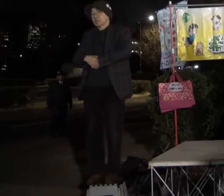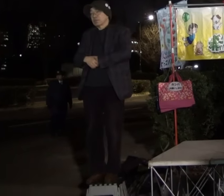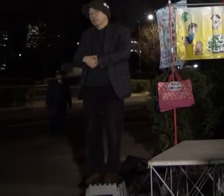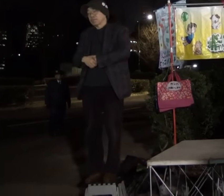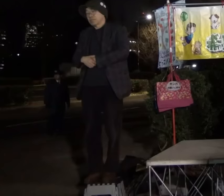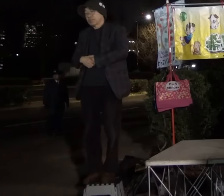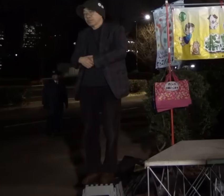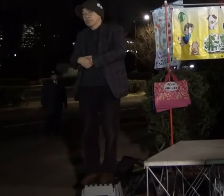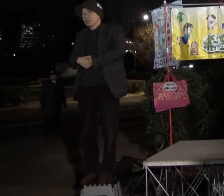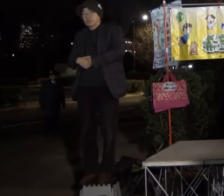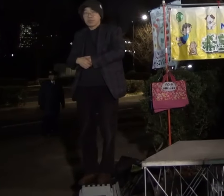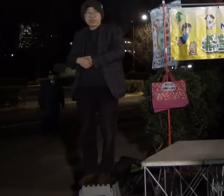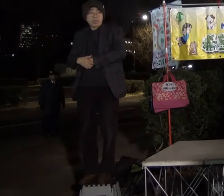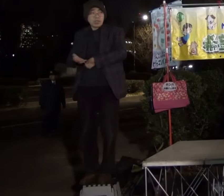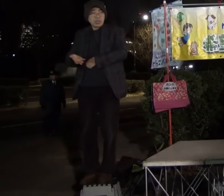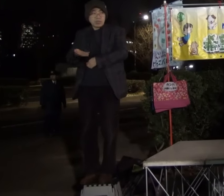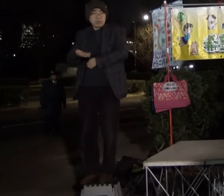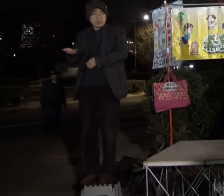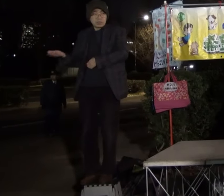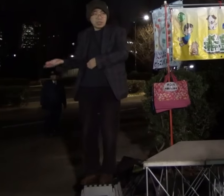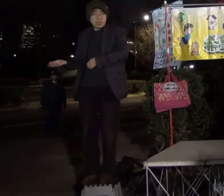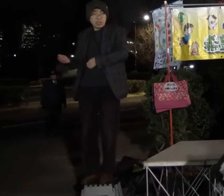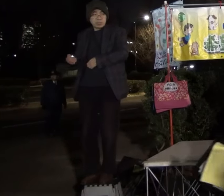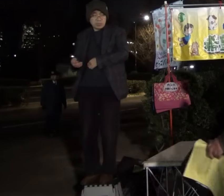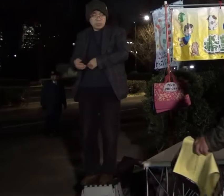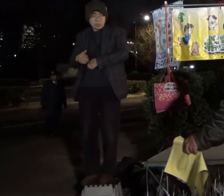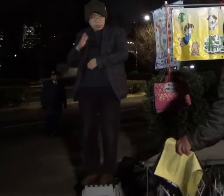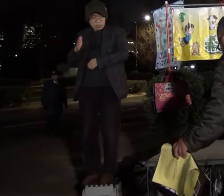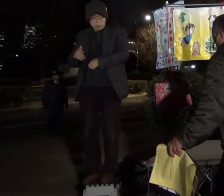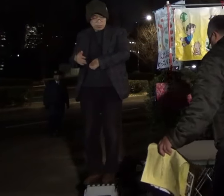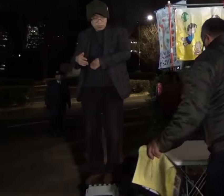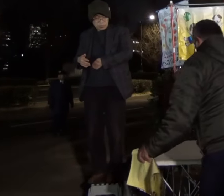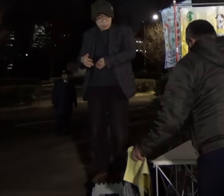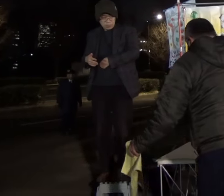。ではお願いします。